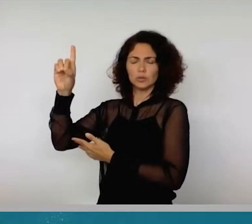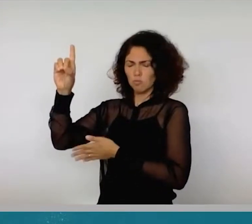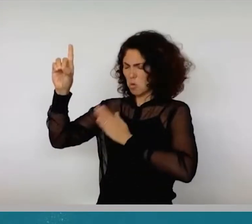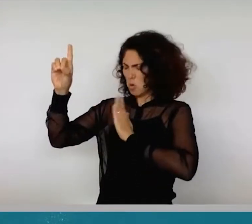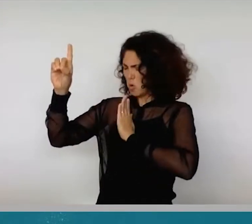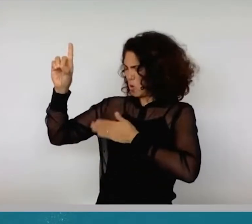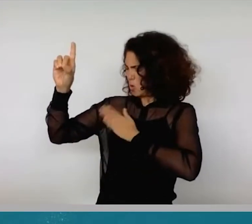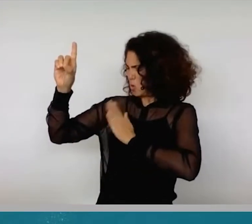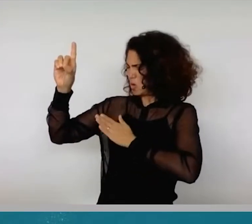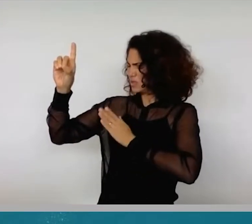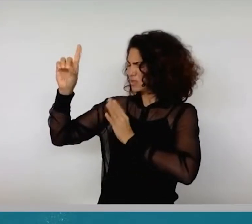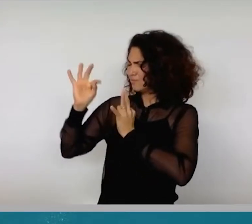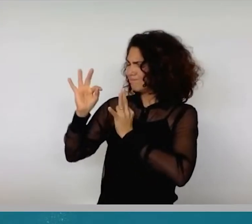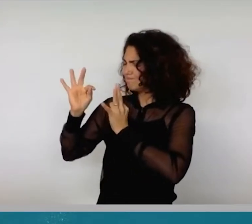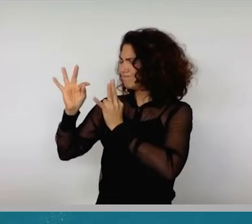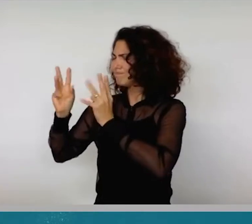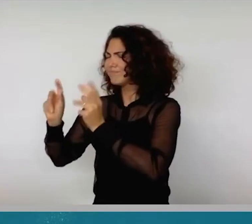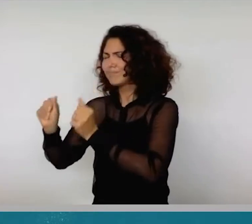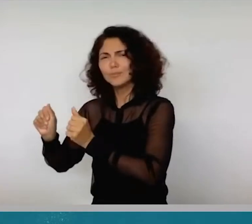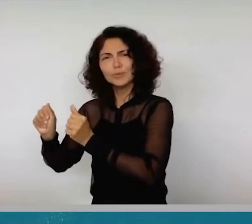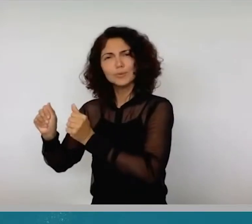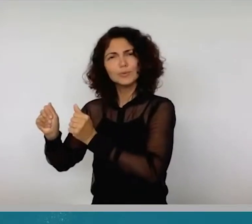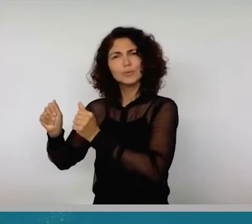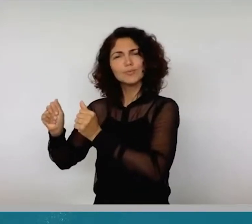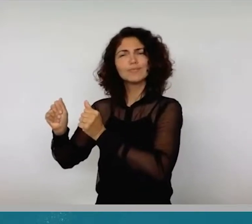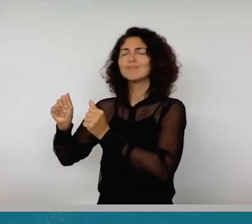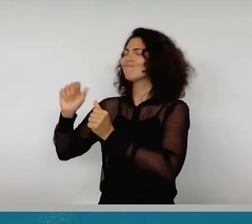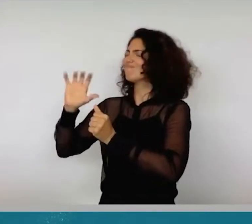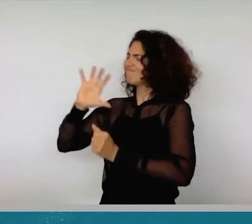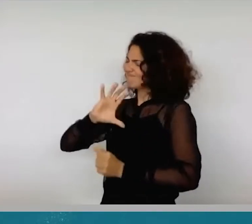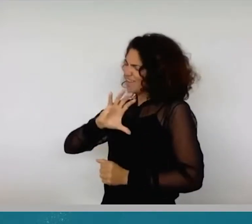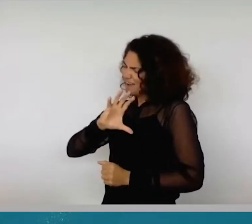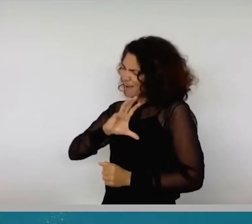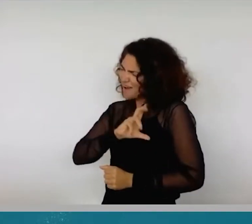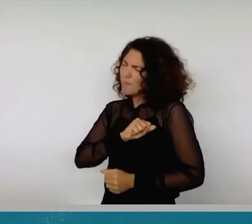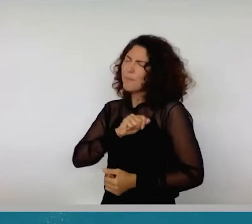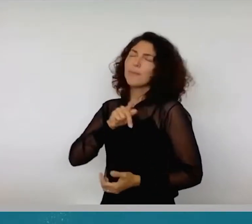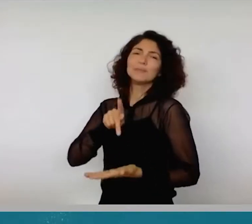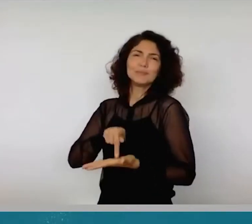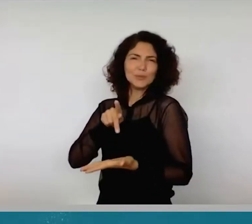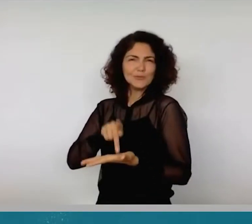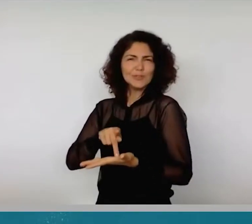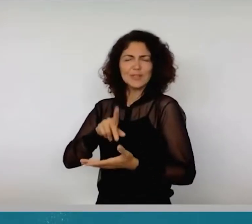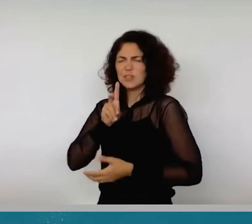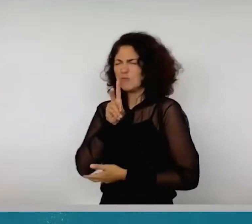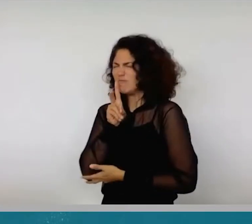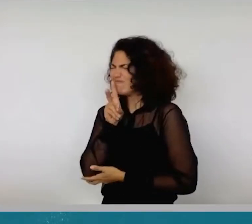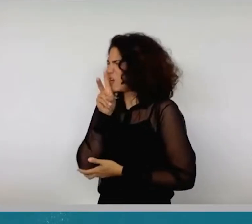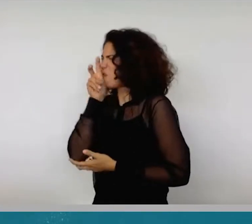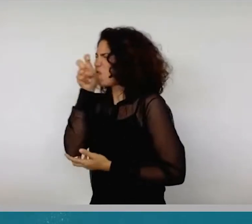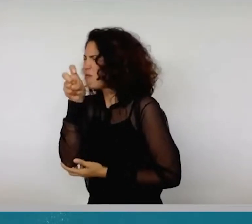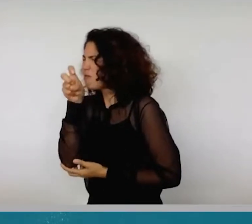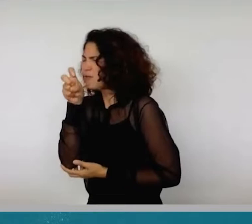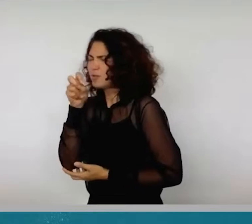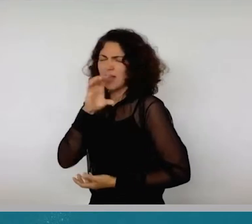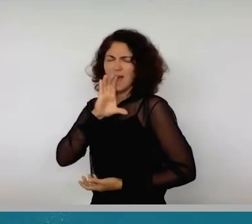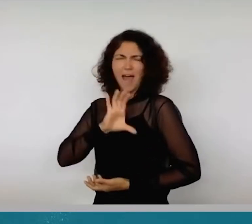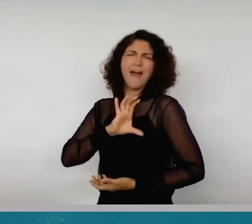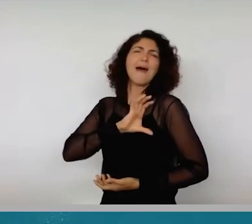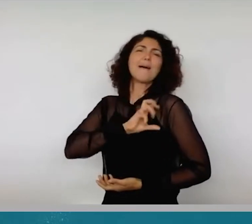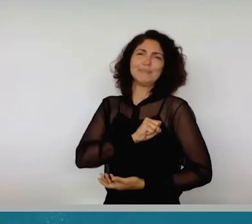coração, né? De amar a Deus de toda a sua força, né? E